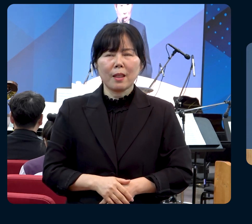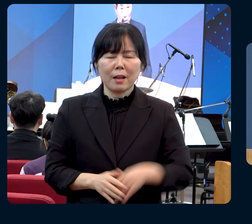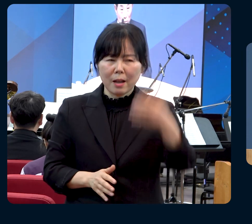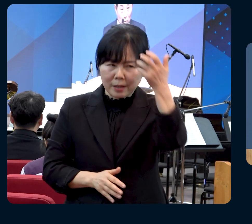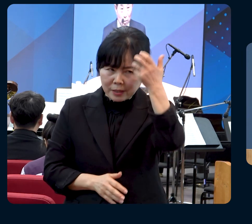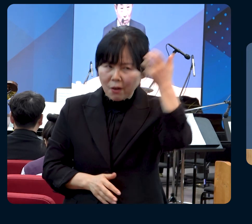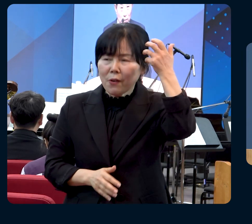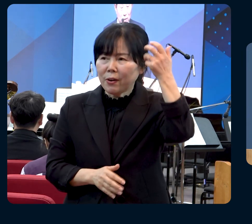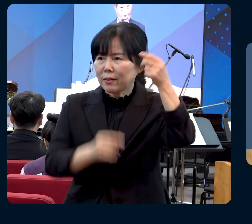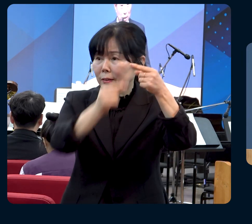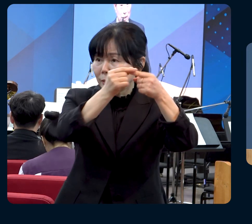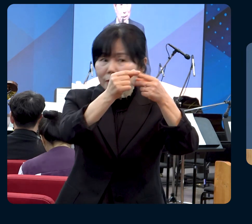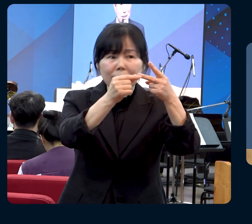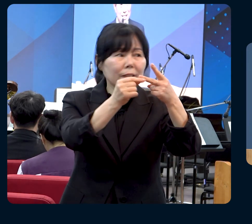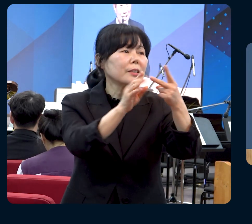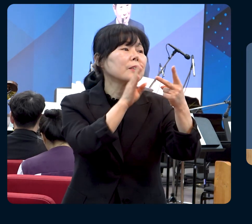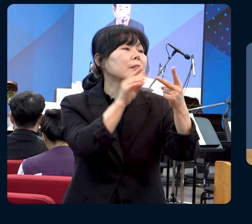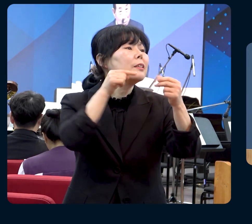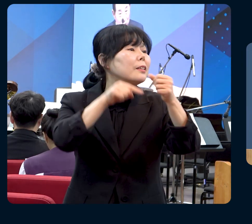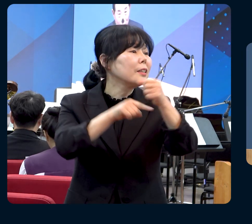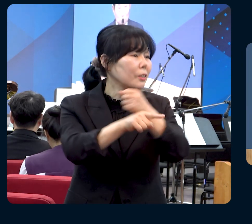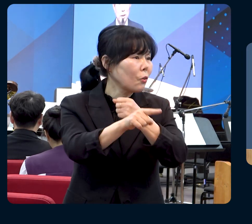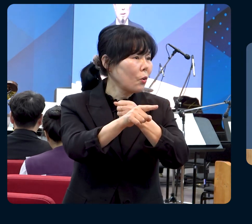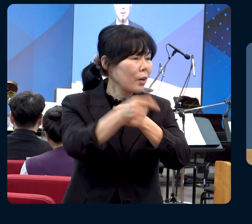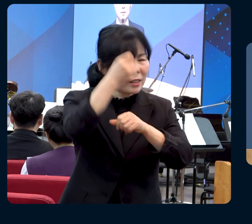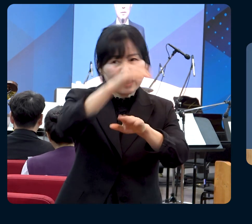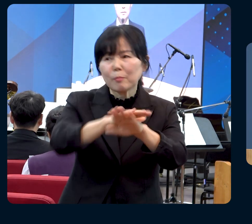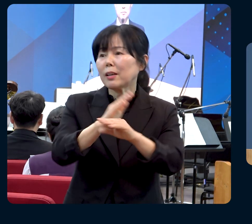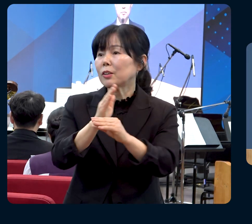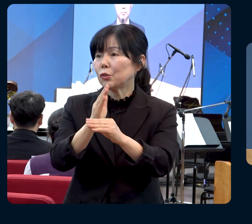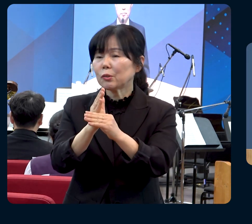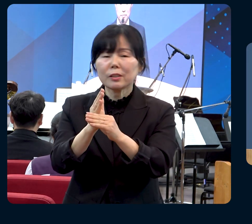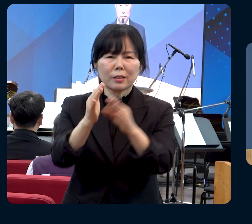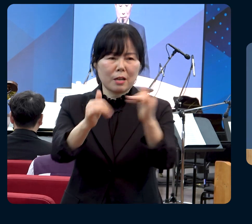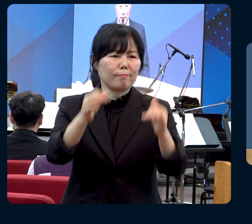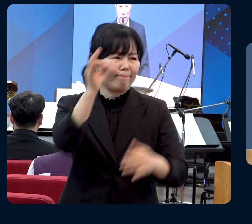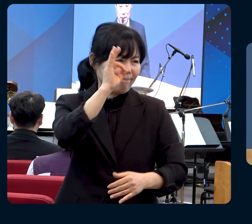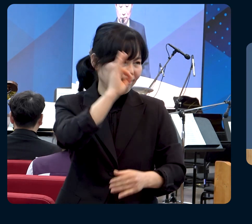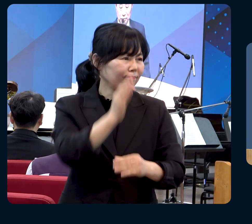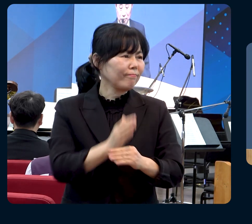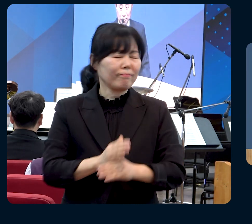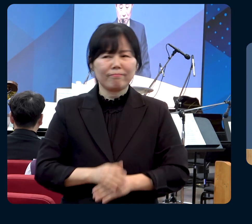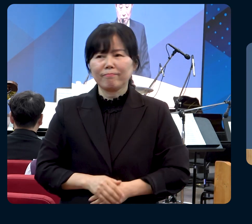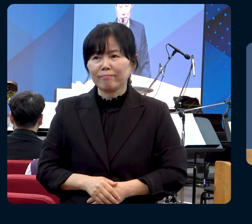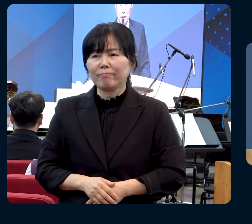영과 진리로 예배하는 그 사람을 찾고 있다.